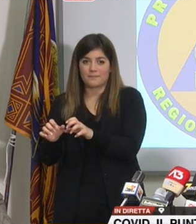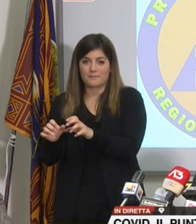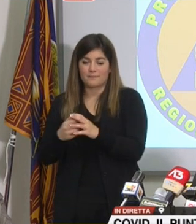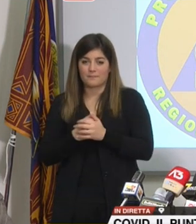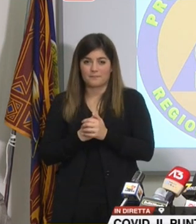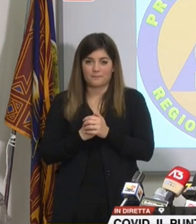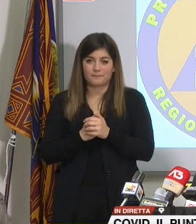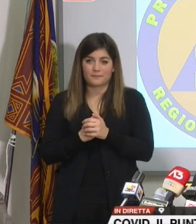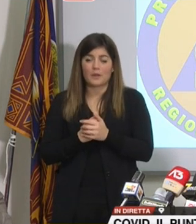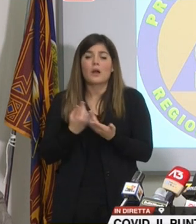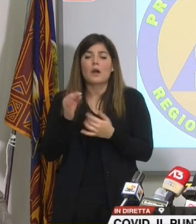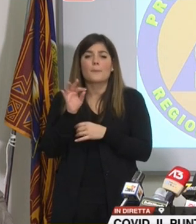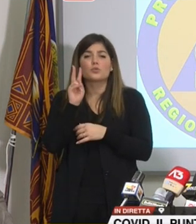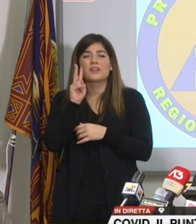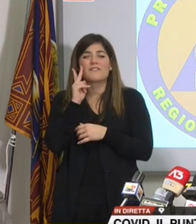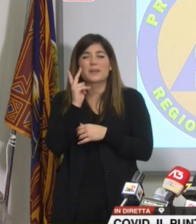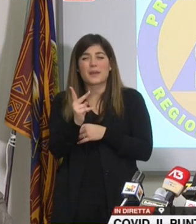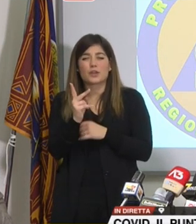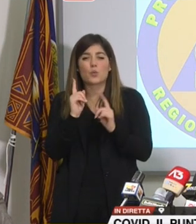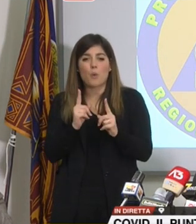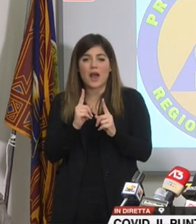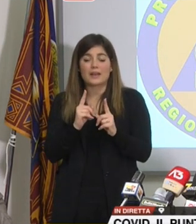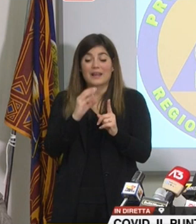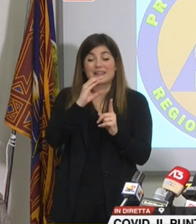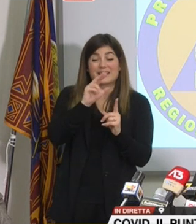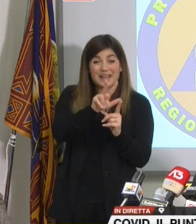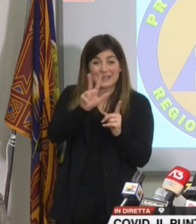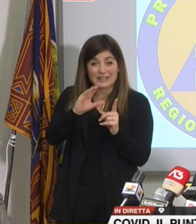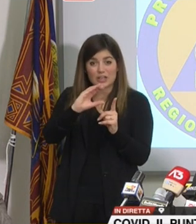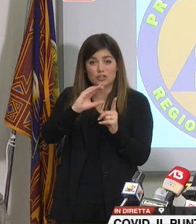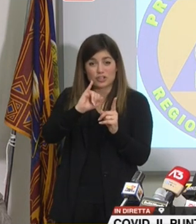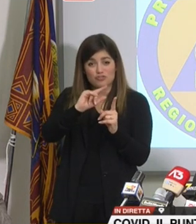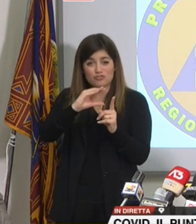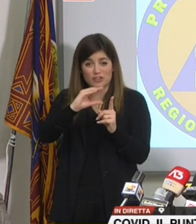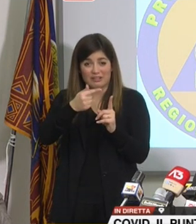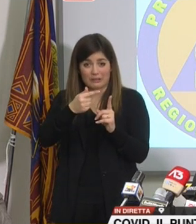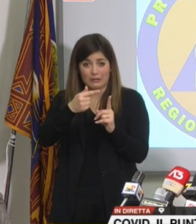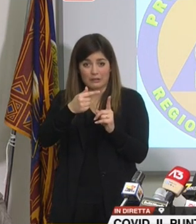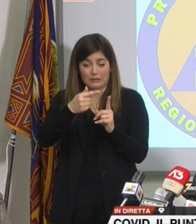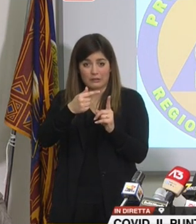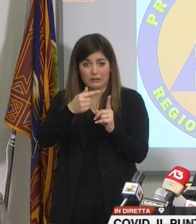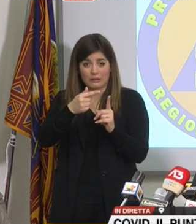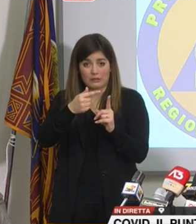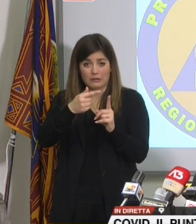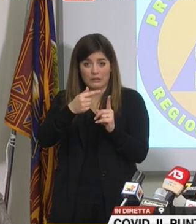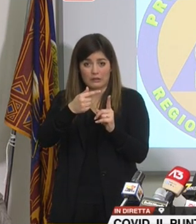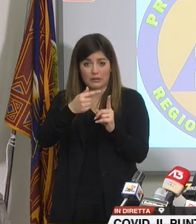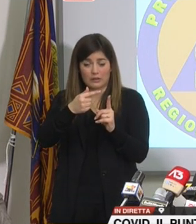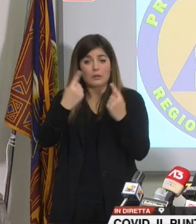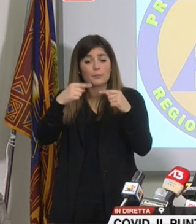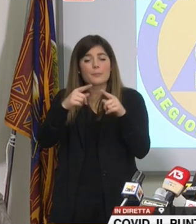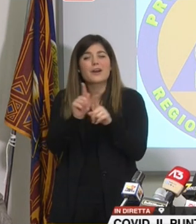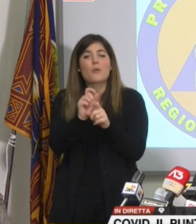di riferimento quanti sono? 33 CT, c'è scritto una certificazione, cioè dà un'affidabilità quasi totale